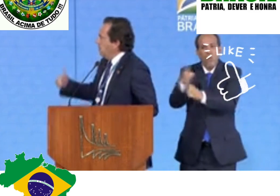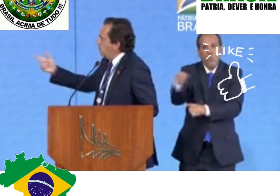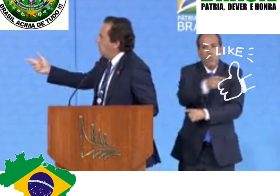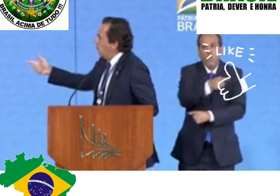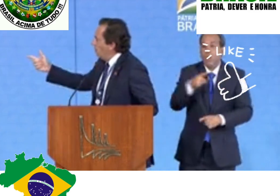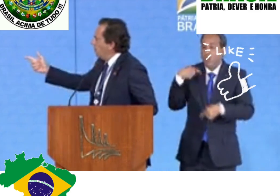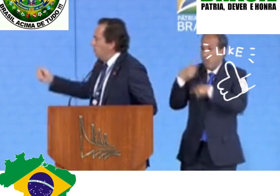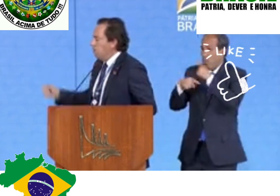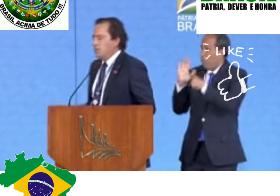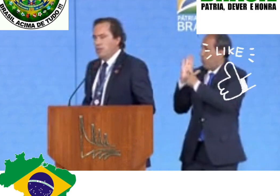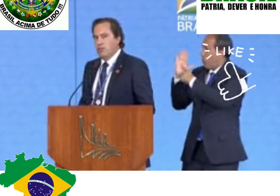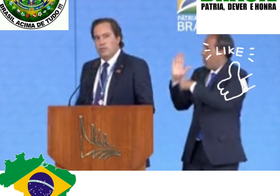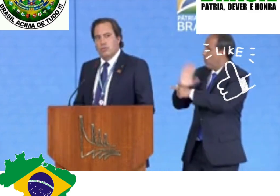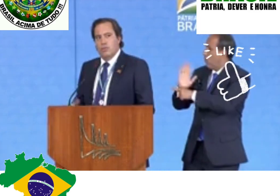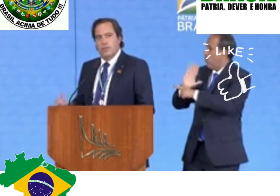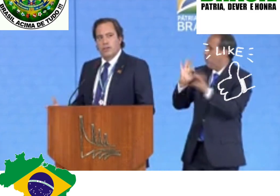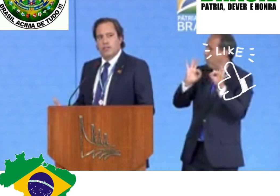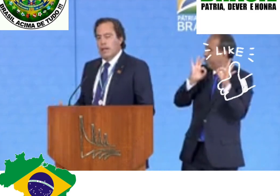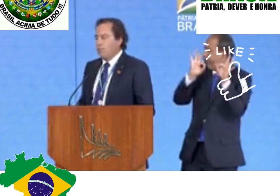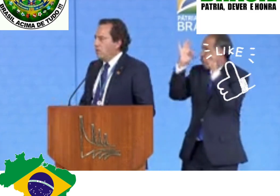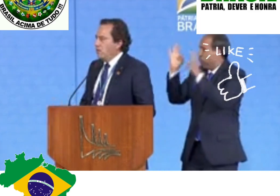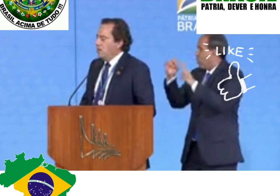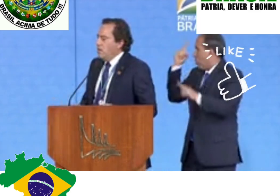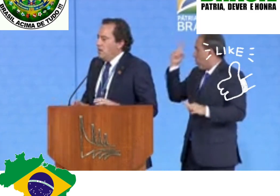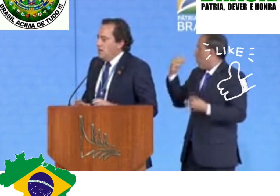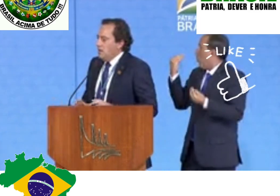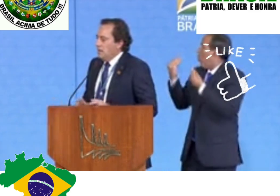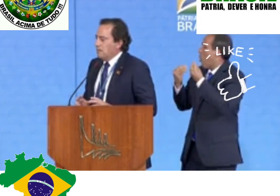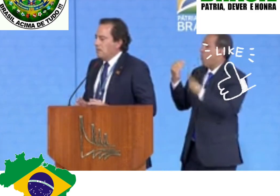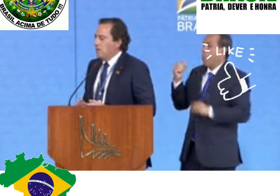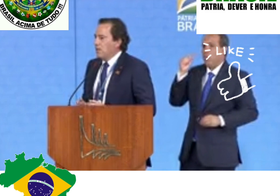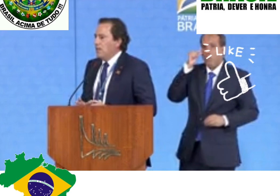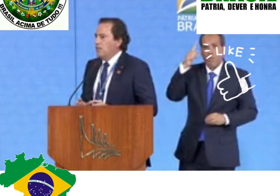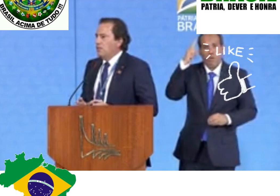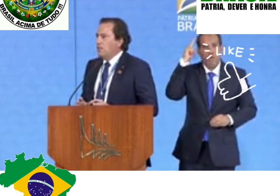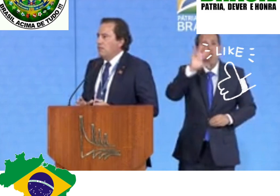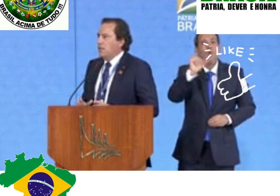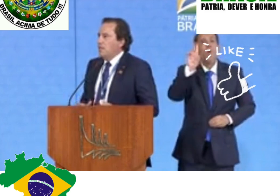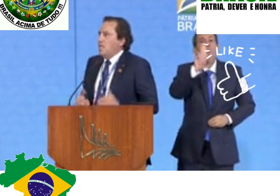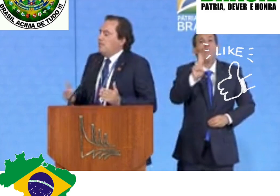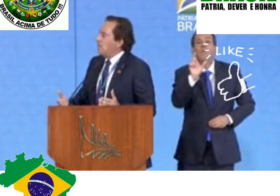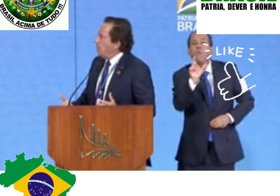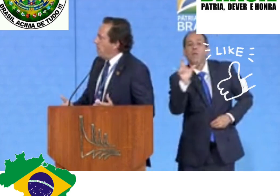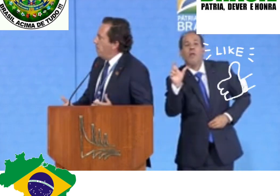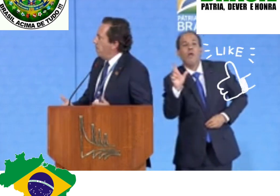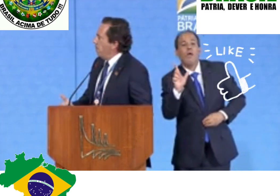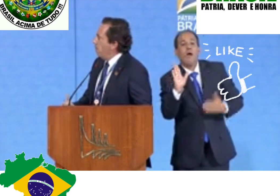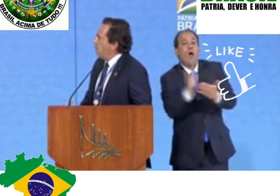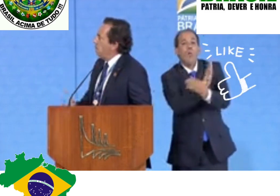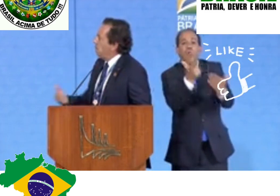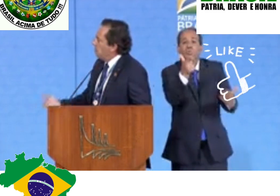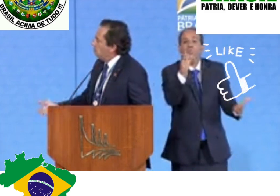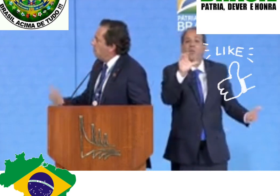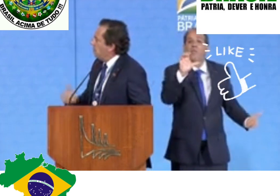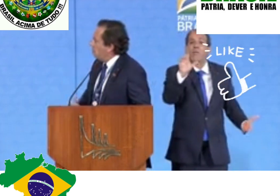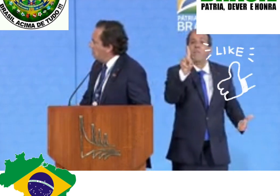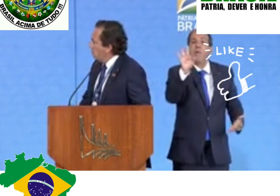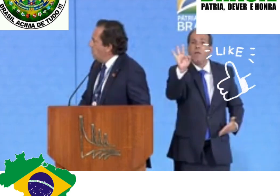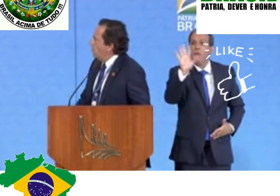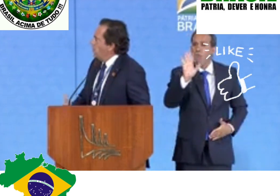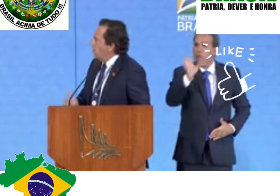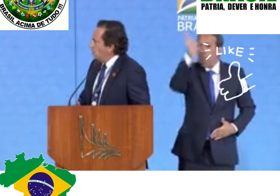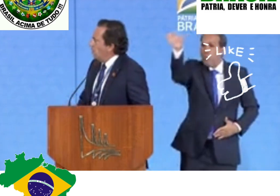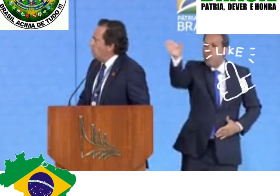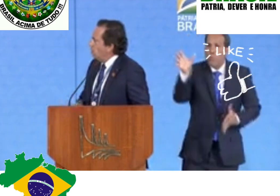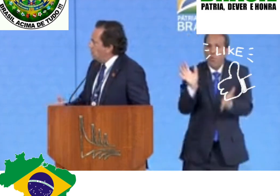que eu não sei qual é o termo, ministro, que o senhor vai usar, porque são aqueles que não têm nem o CPF. Nós visitamos um